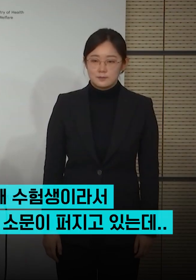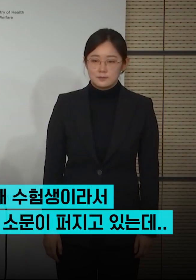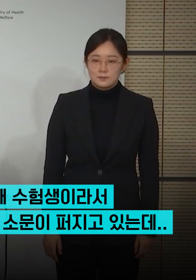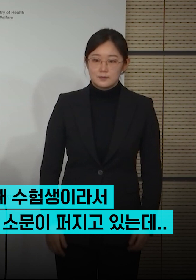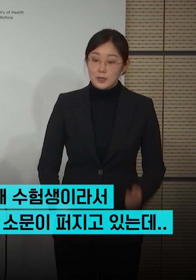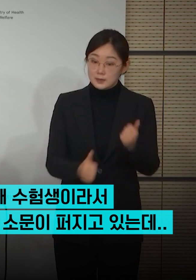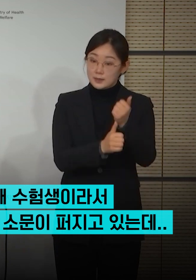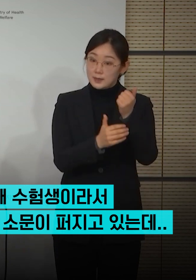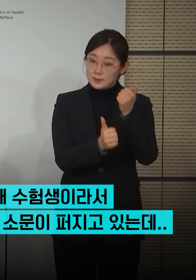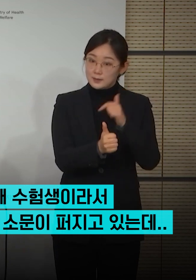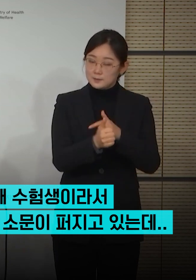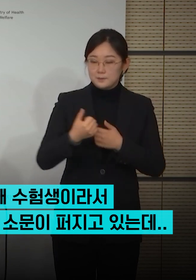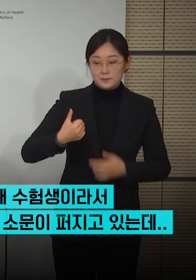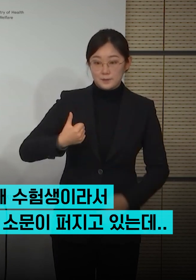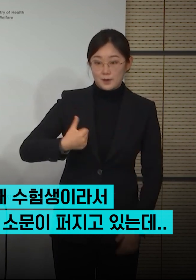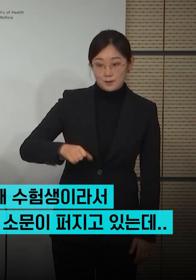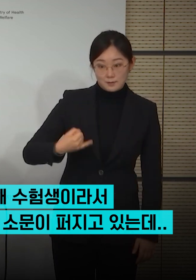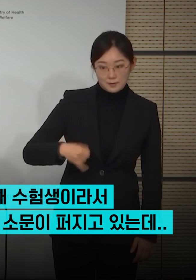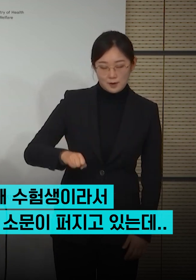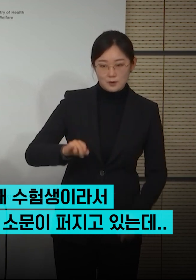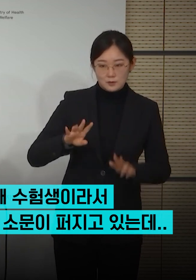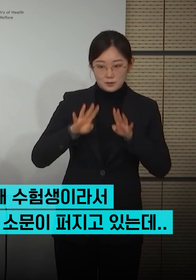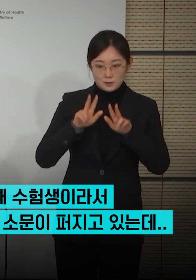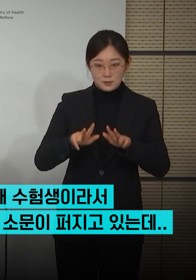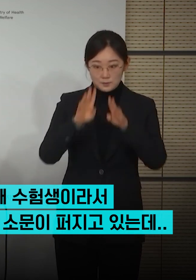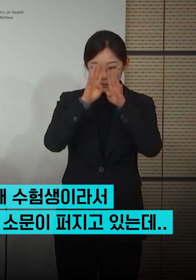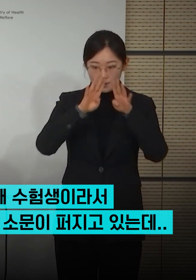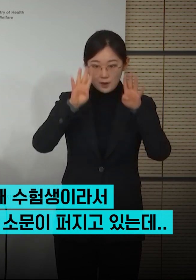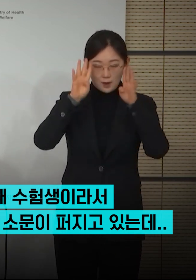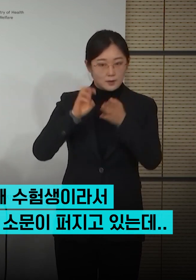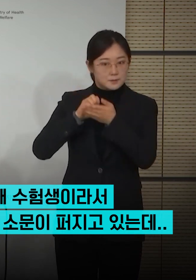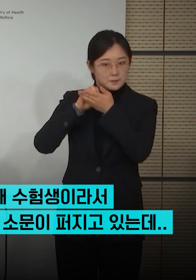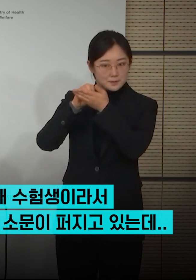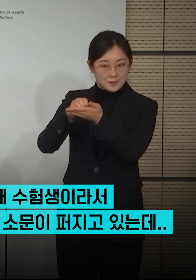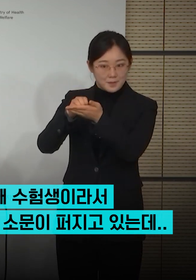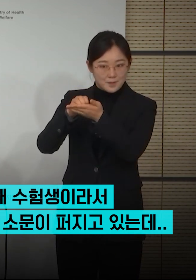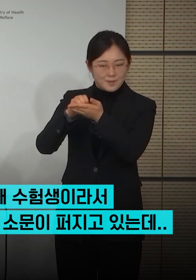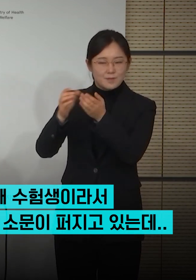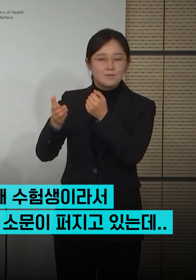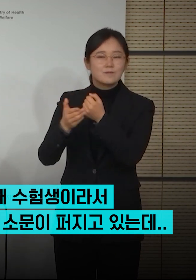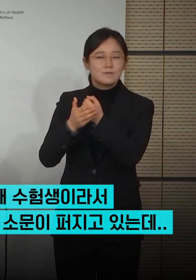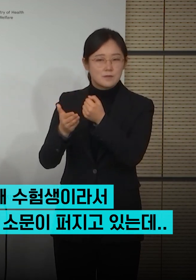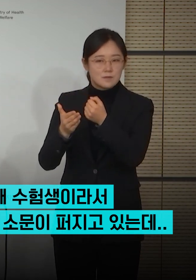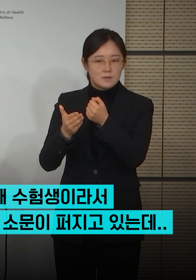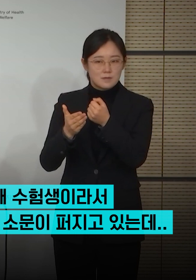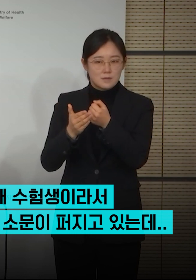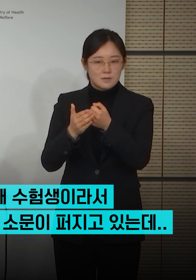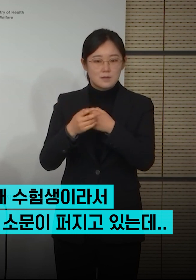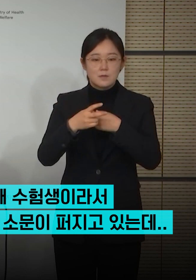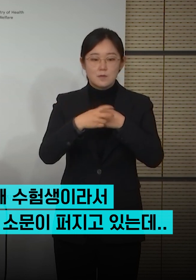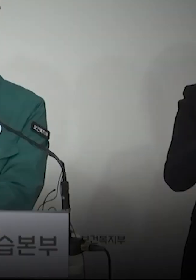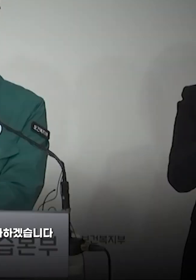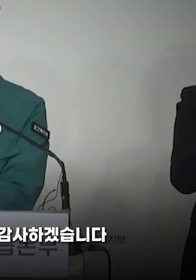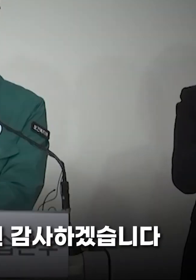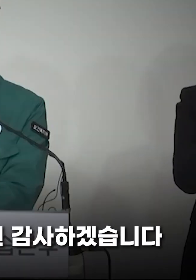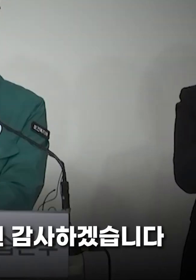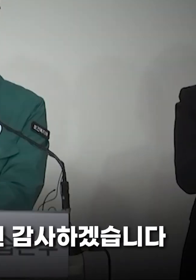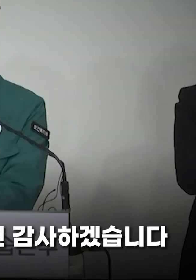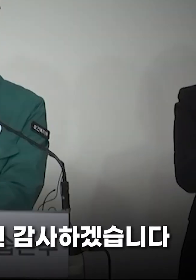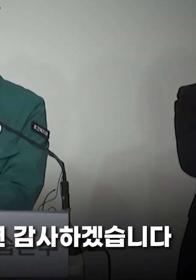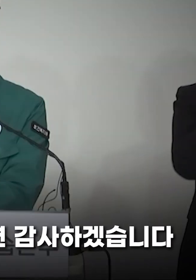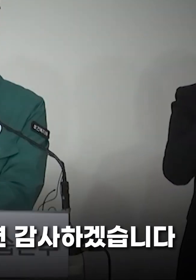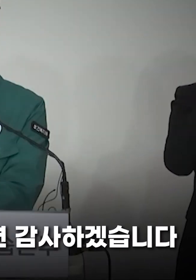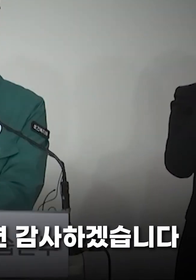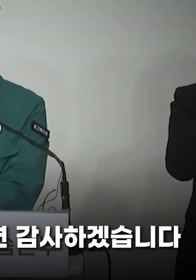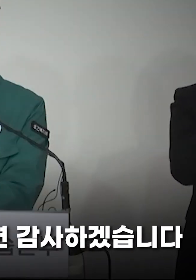차관님 자녀가 올해 수험생이라서 올해 의대 증원을 2천 명씩이나 하려고 한다 이런 소문이 퍼지고 있는데 이 자리를